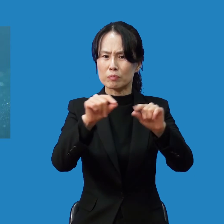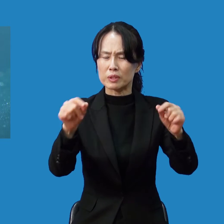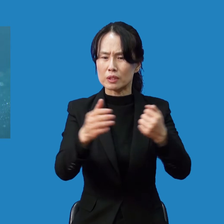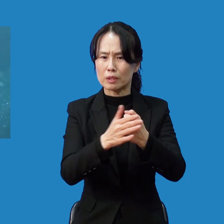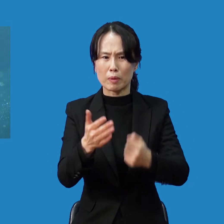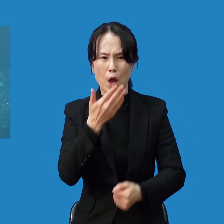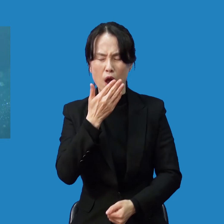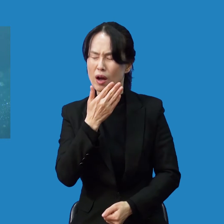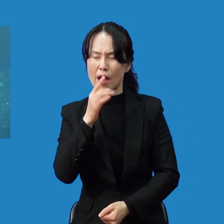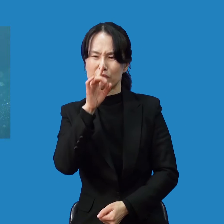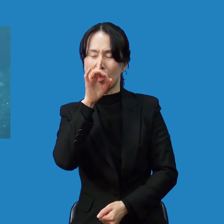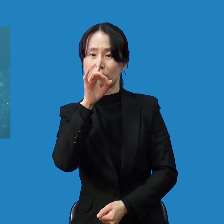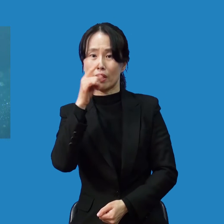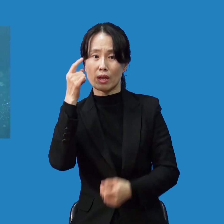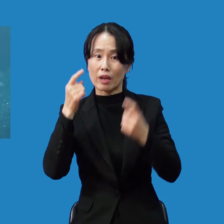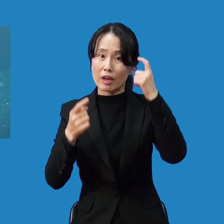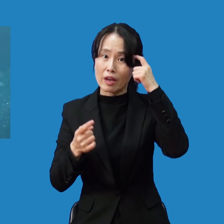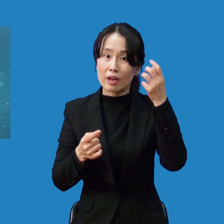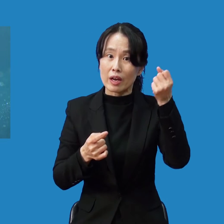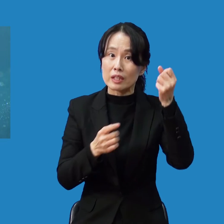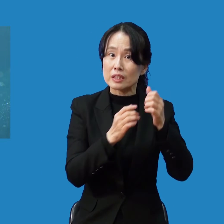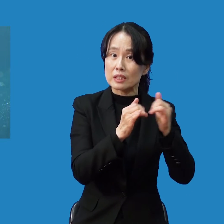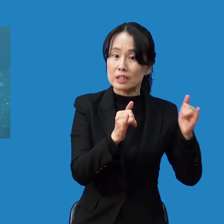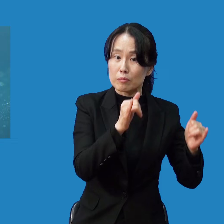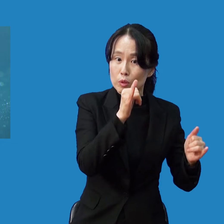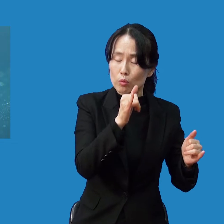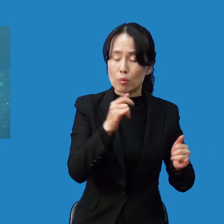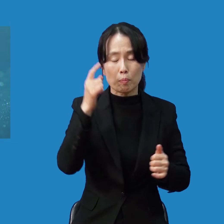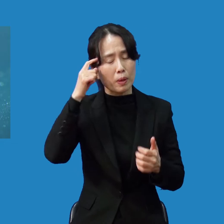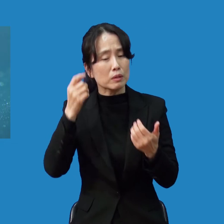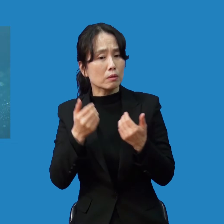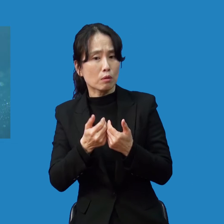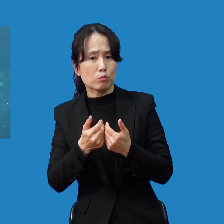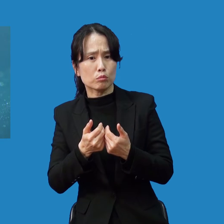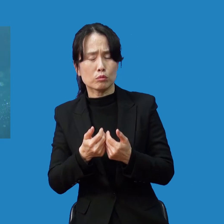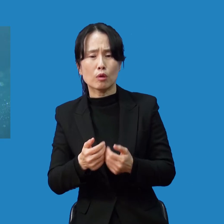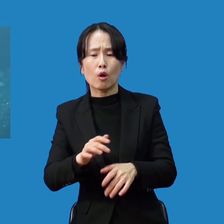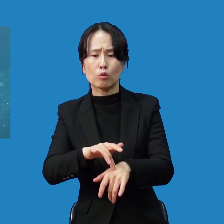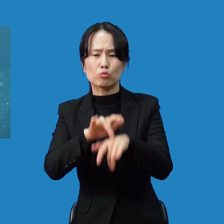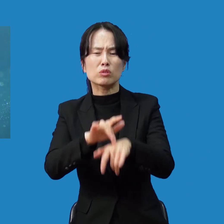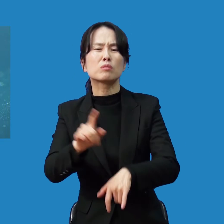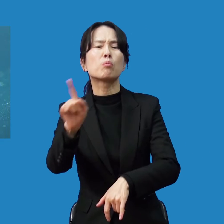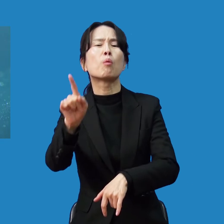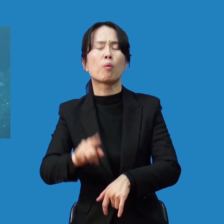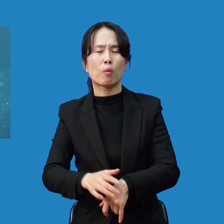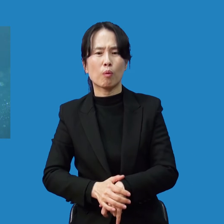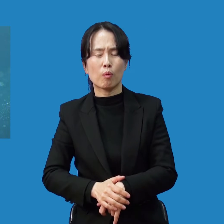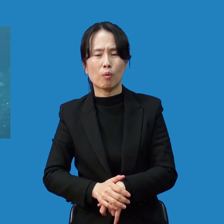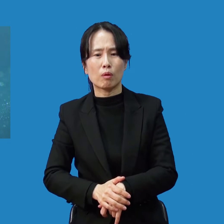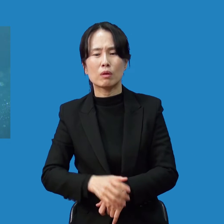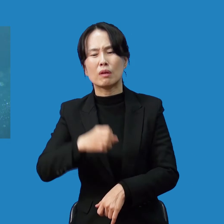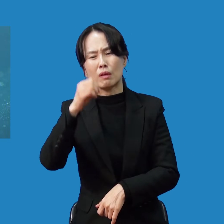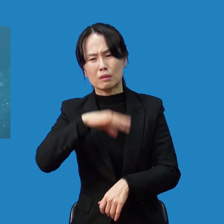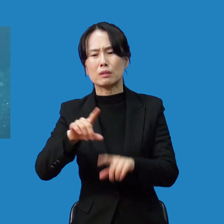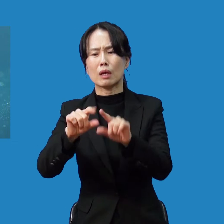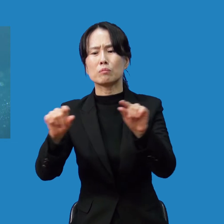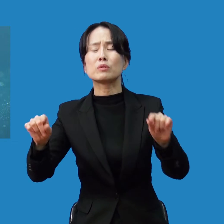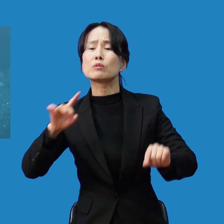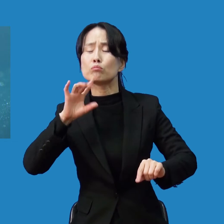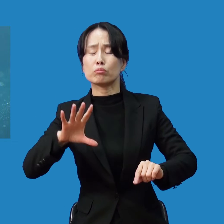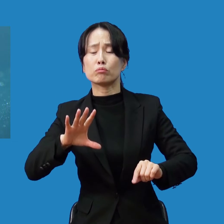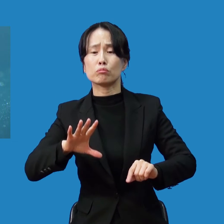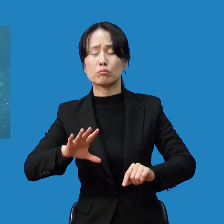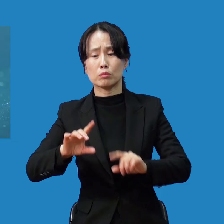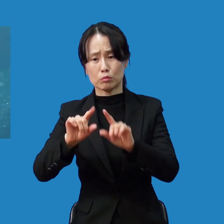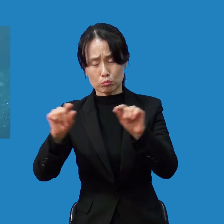사람이 있습니다. 반면에 어떤 사람은 귀신이 어디 있느냐, 그건 그냥 음식일